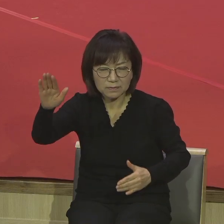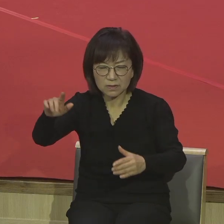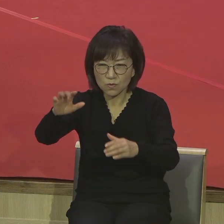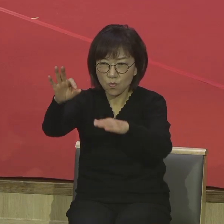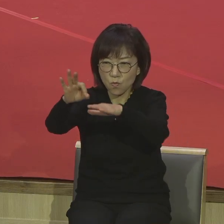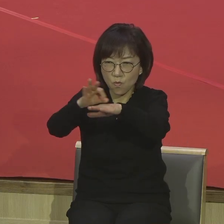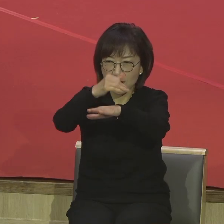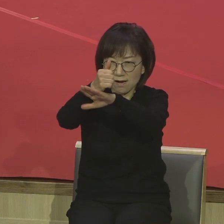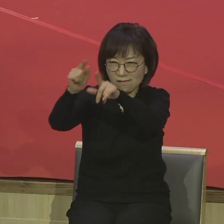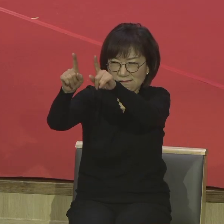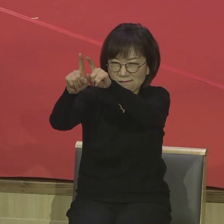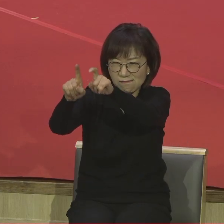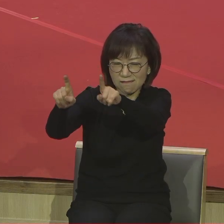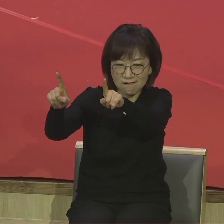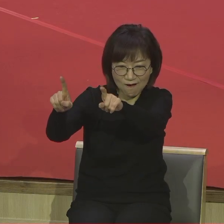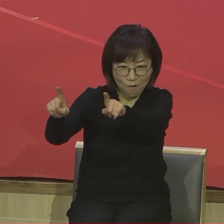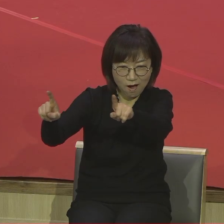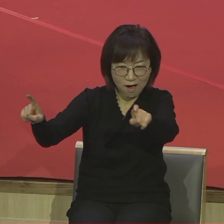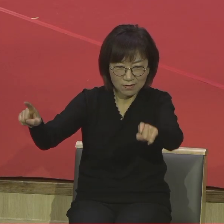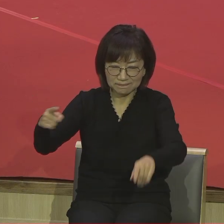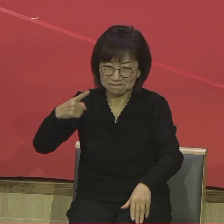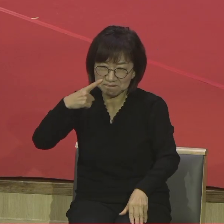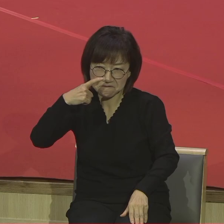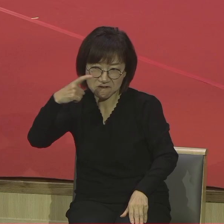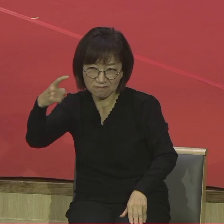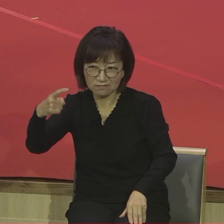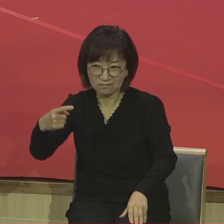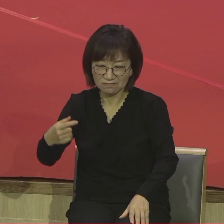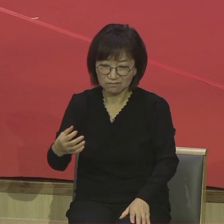뭔가 생각지도 못한 극적인 요소를